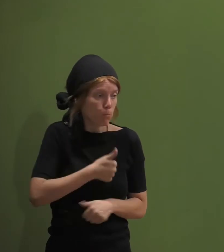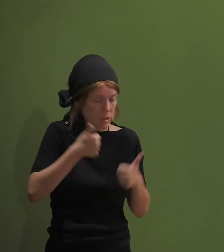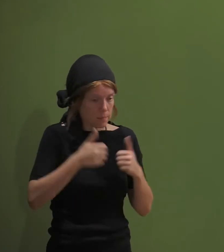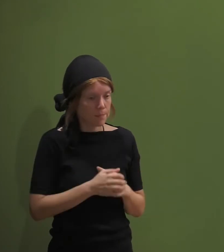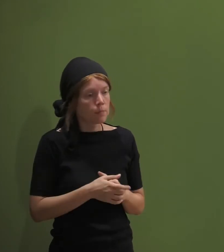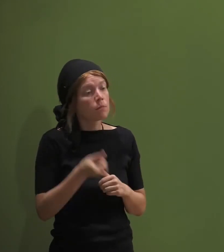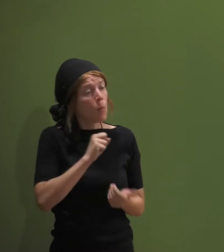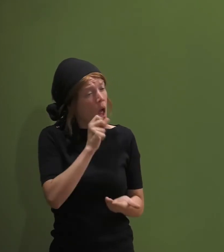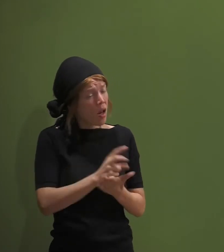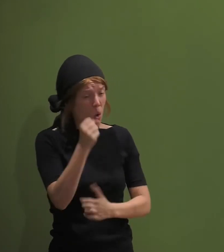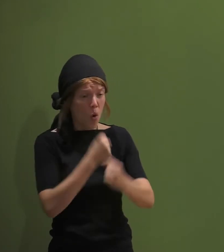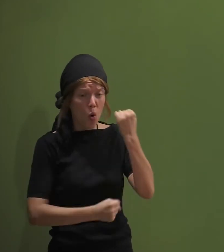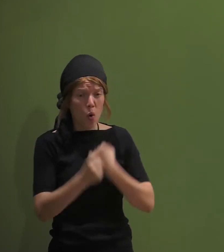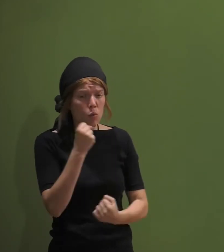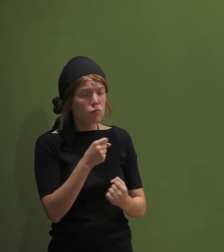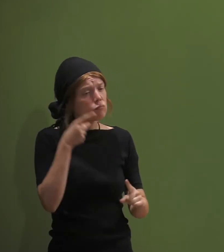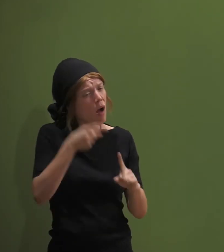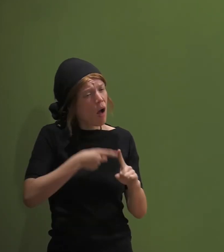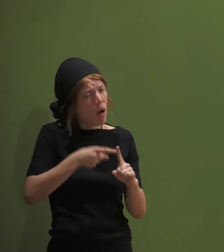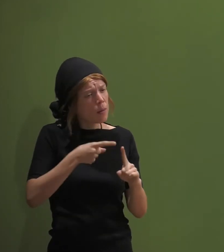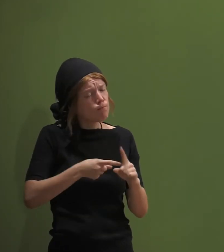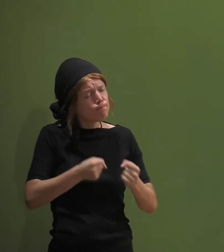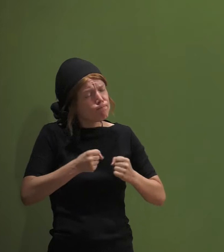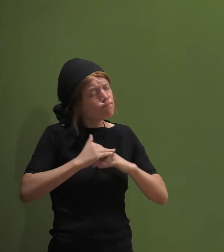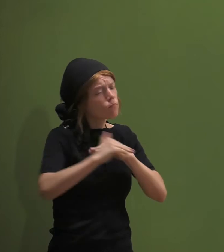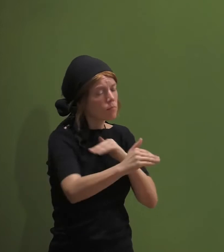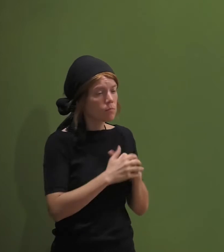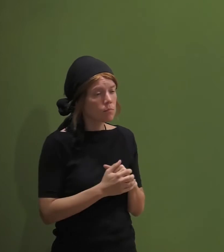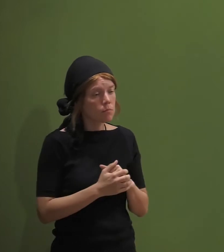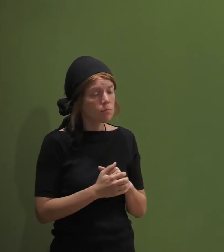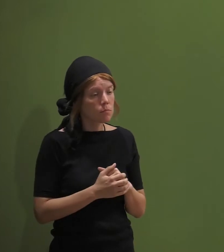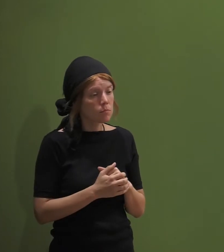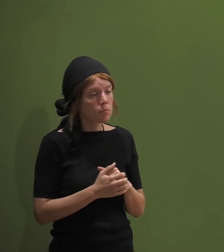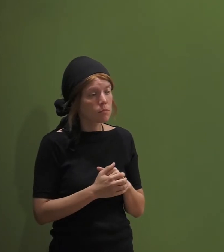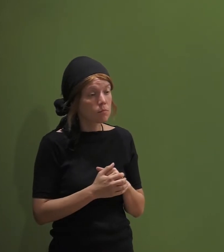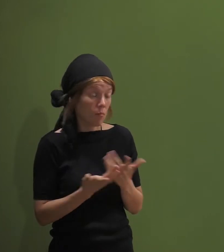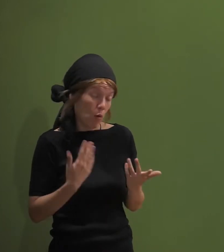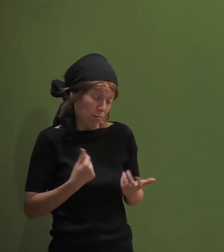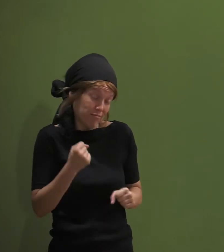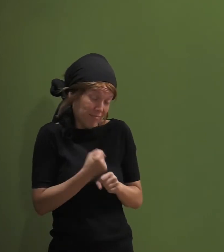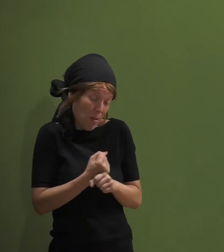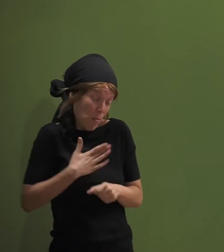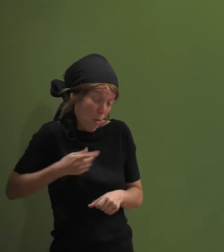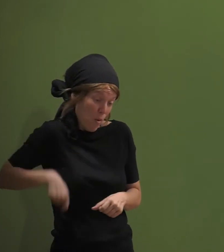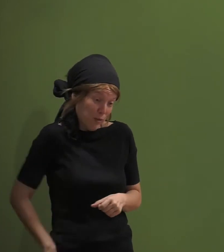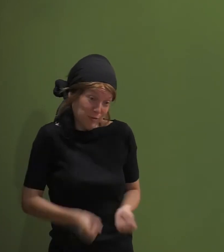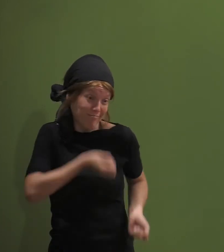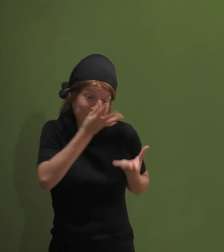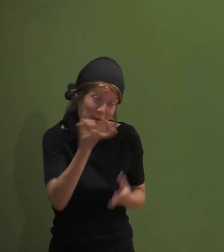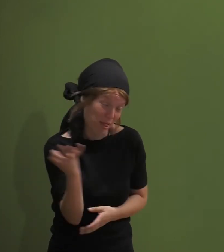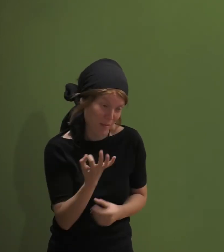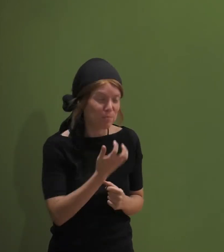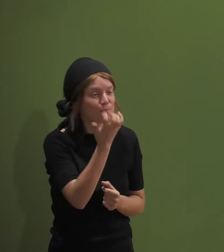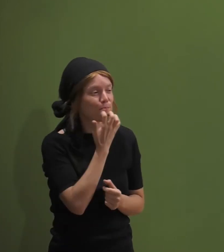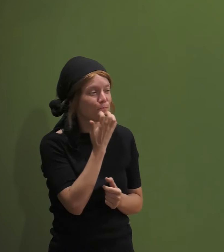también claros retos económicos relacionados con la aplicación de la intensificación sostenible y que, dada mi deformación profesional, no puedo dejar de mencionar.